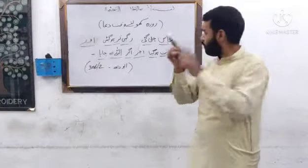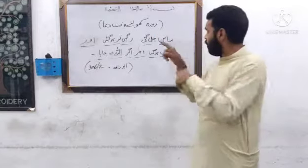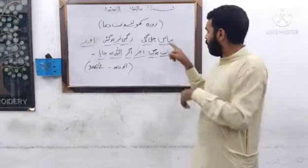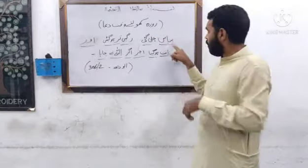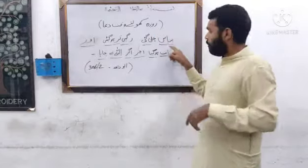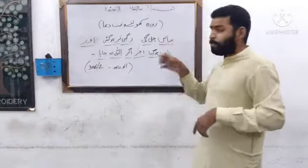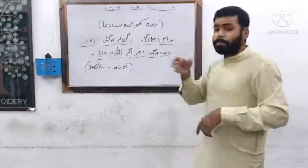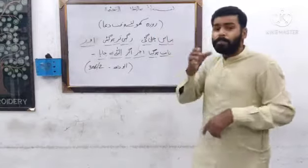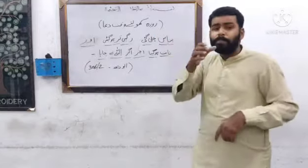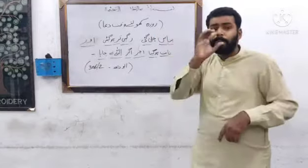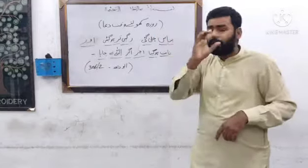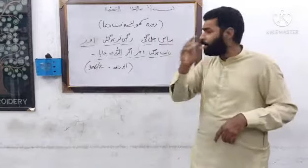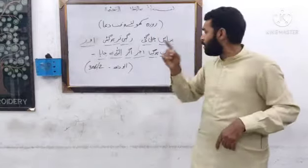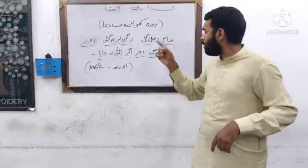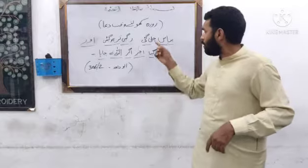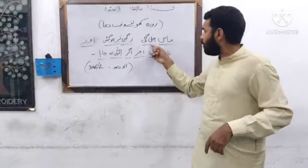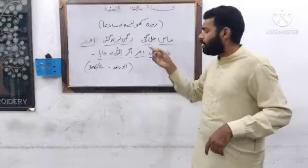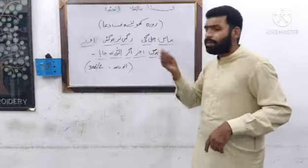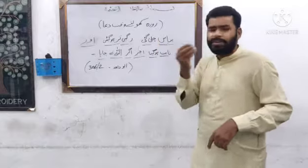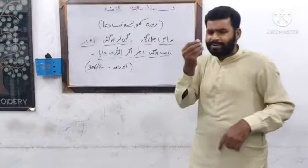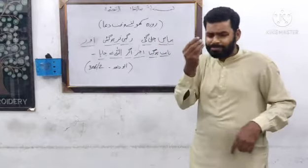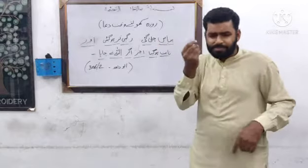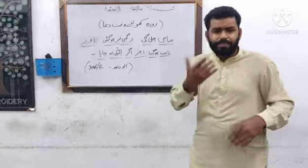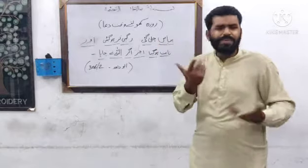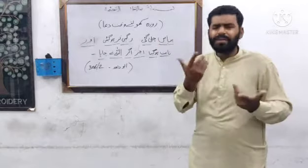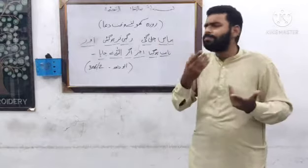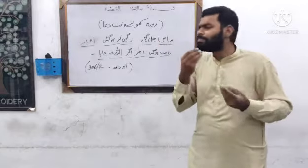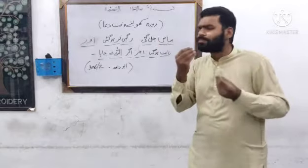दुआ, प्यास चली गई,